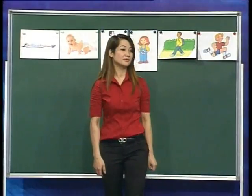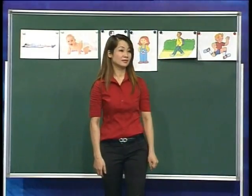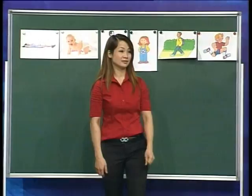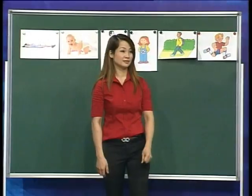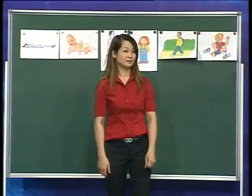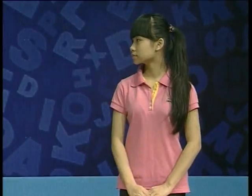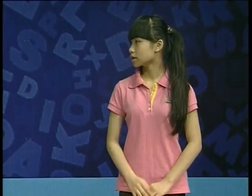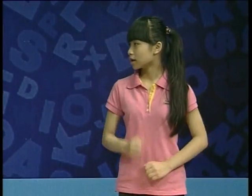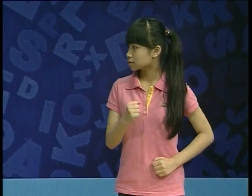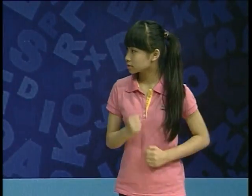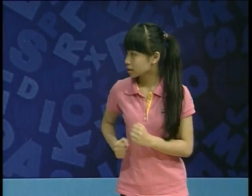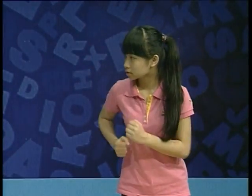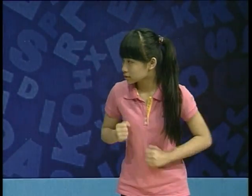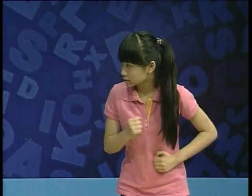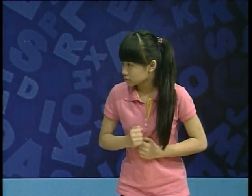Tiếp theo hãy xem cách bạn thực hành lại ký hiệu chạy